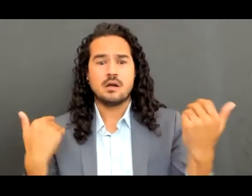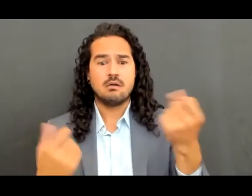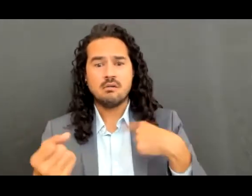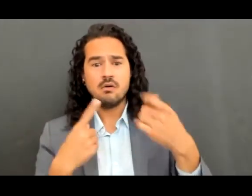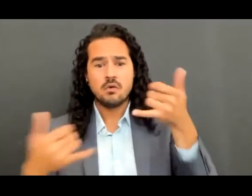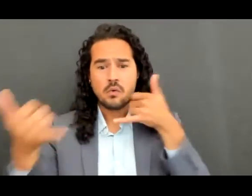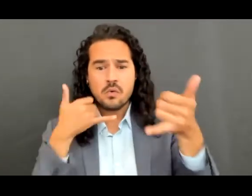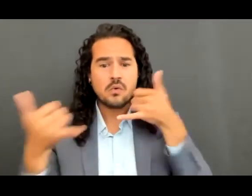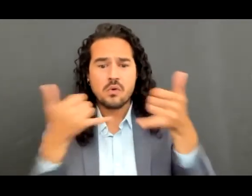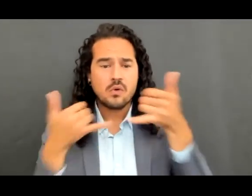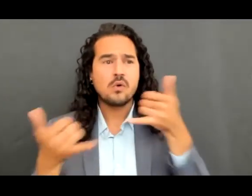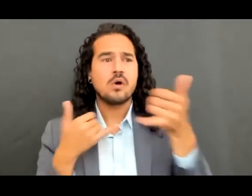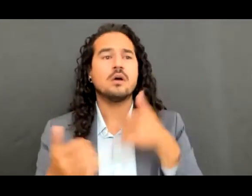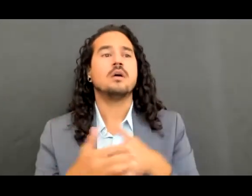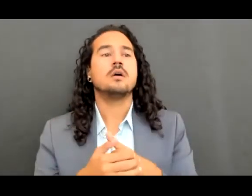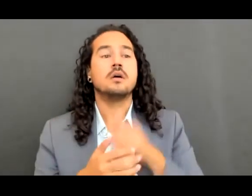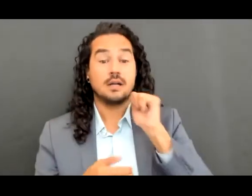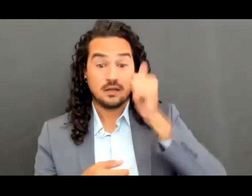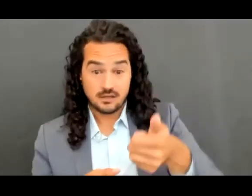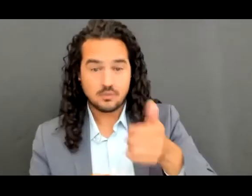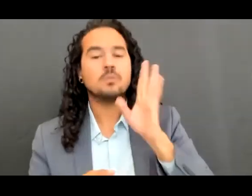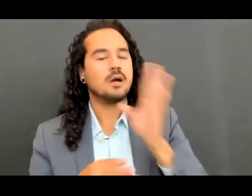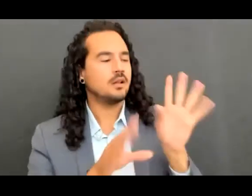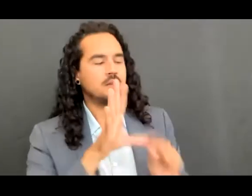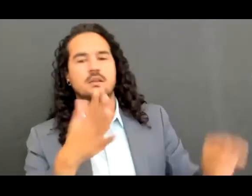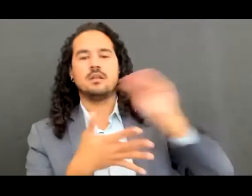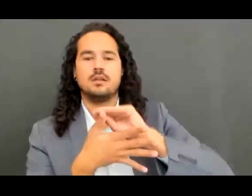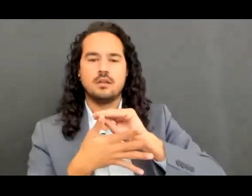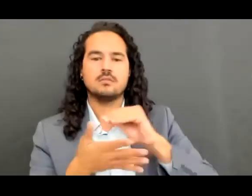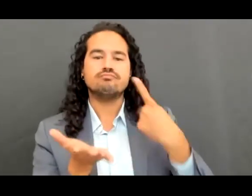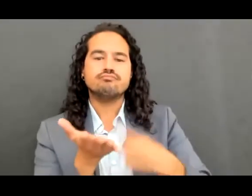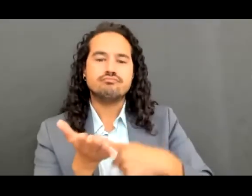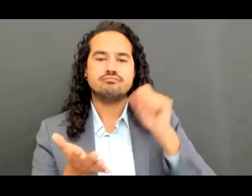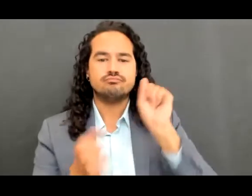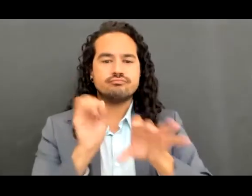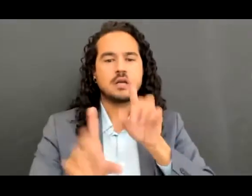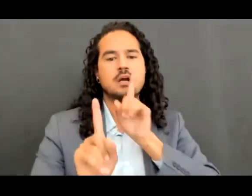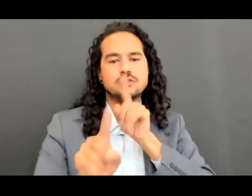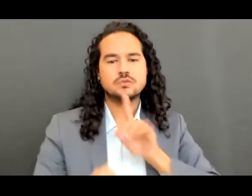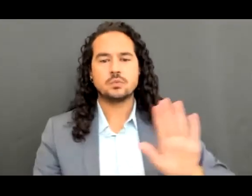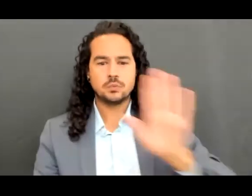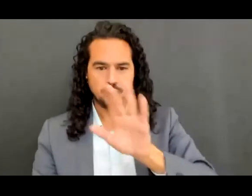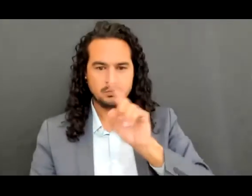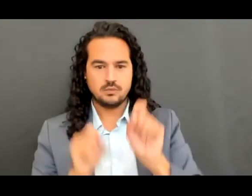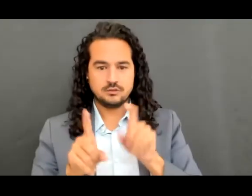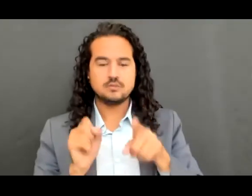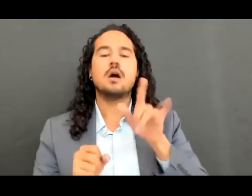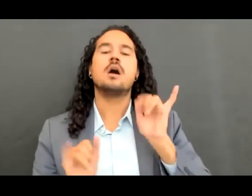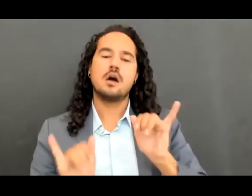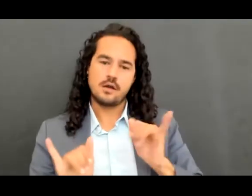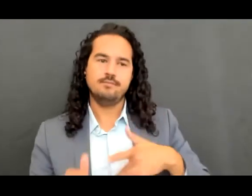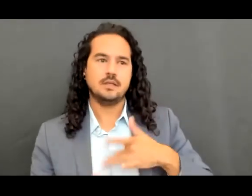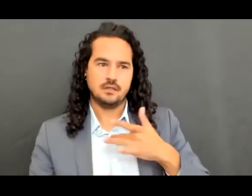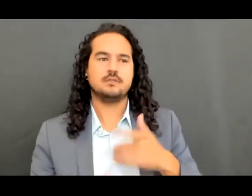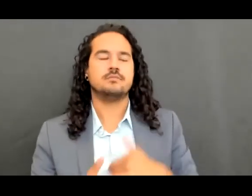incorporar eso en estas sesiones para que signifique más para ustedes. Muchísimas gracias por